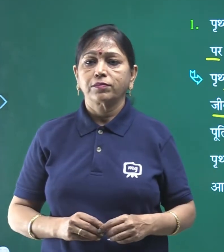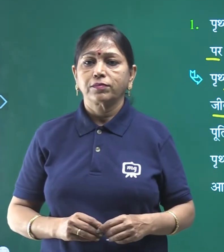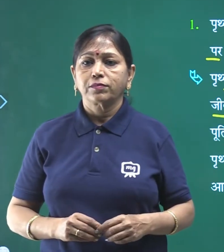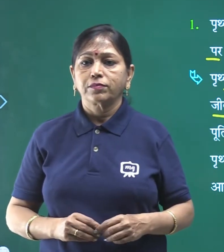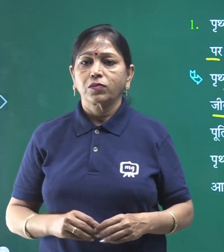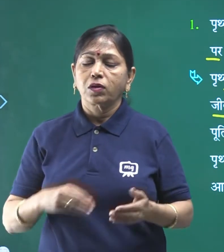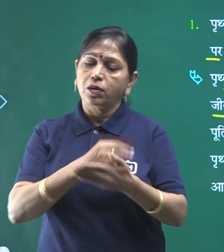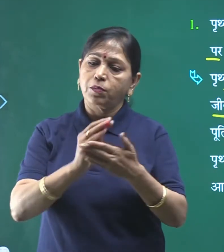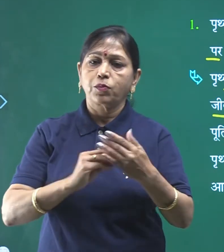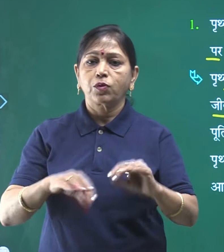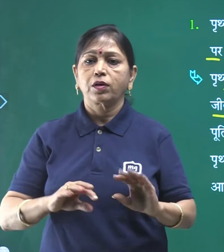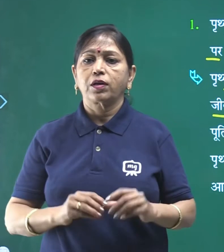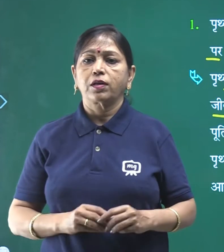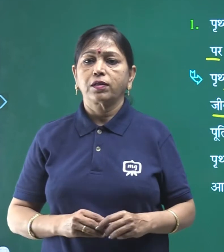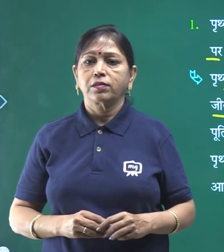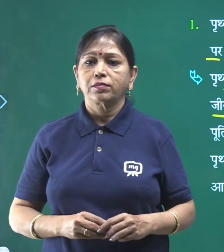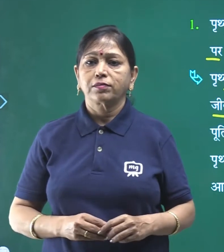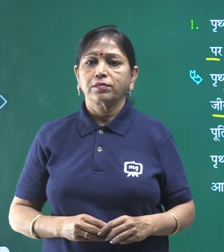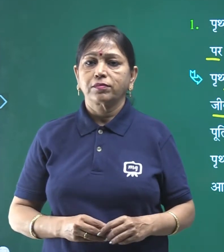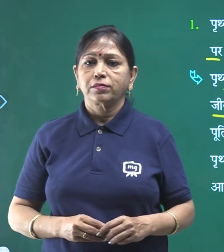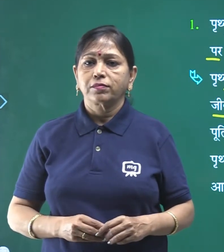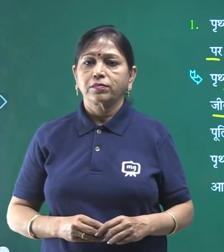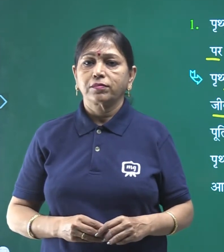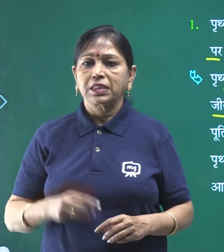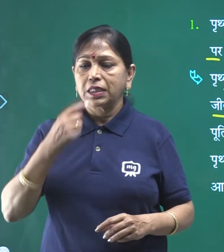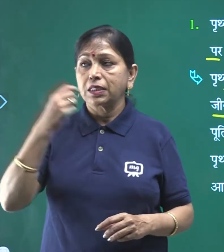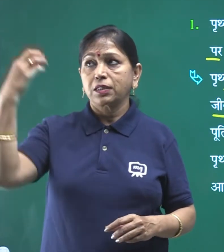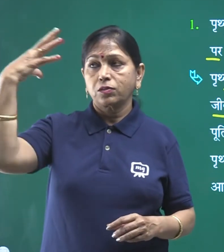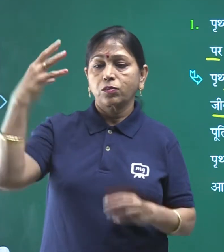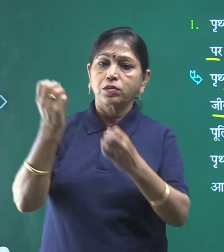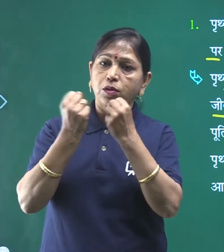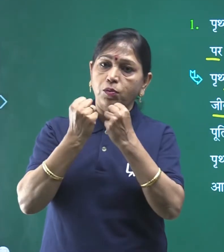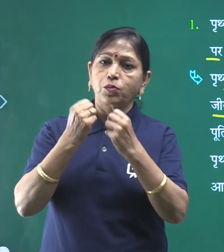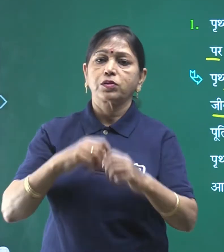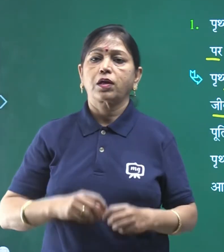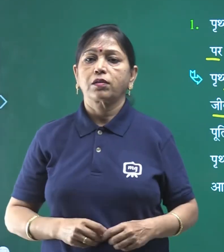की पूर्ति के लिए सूर्य से ऊर्जा झाला